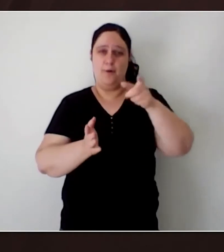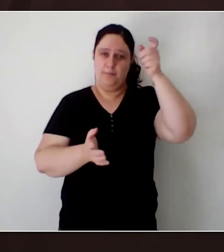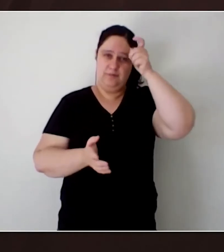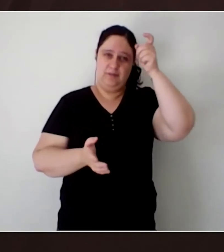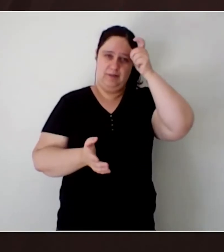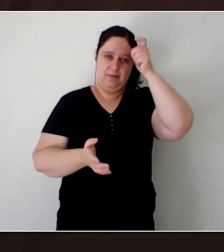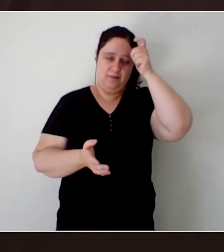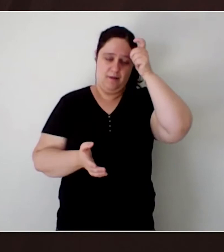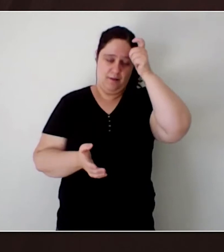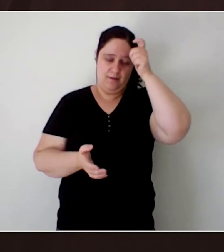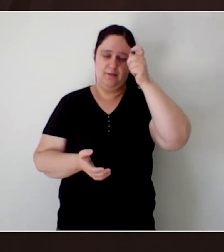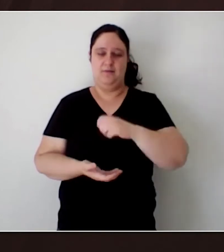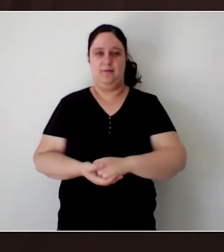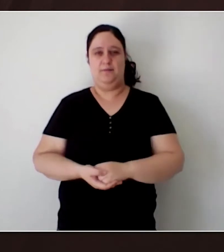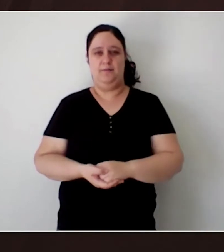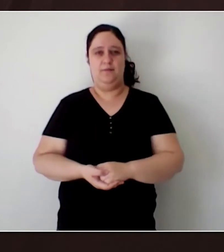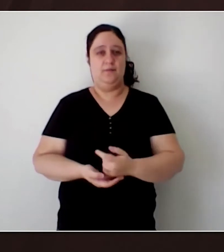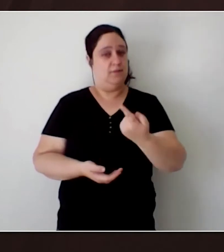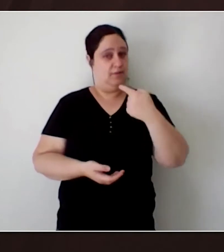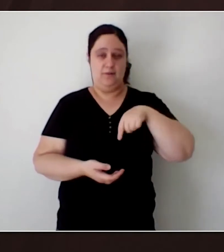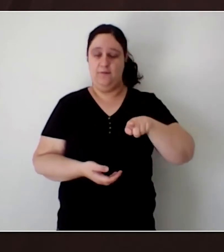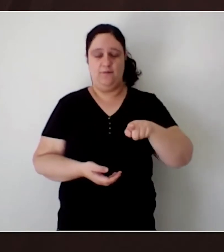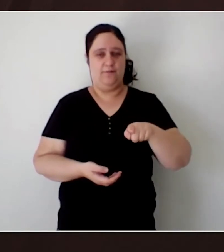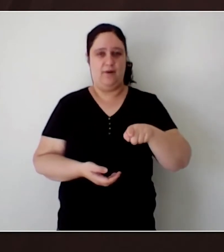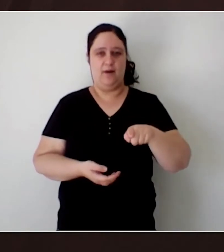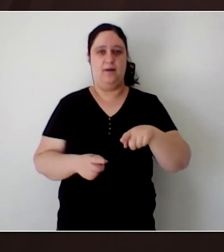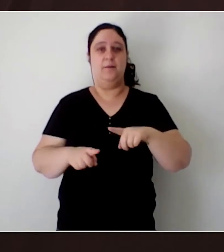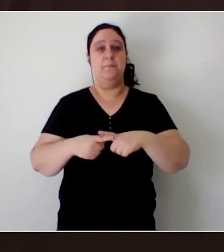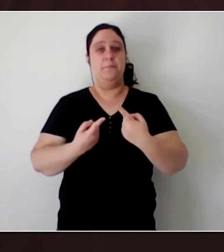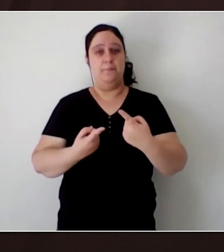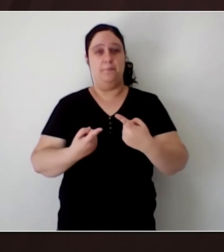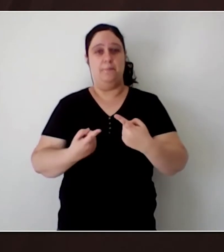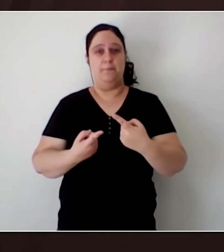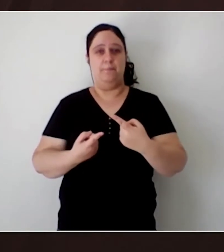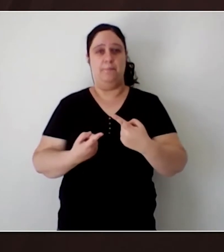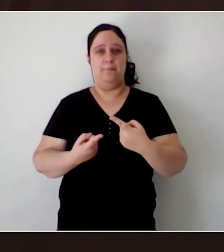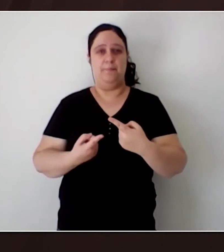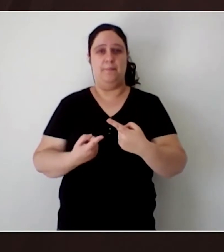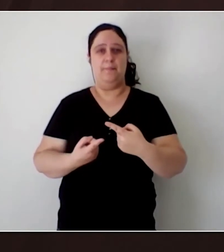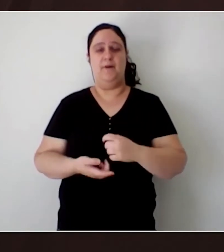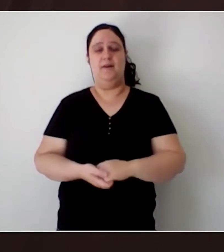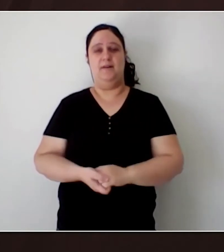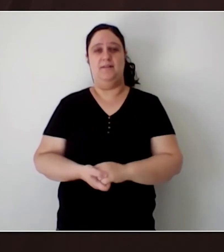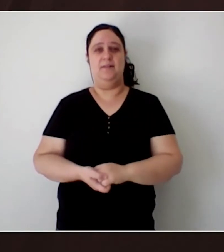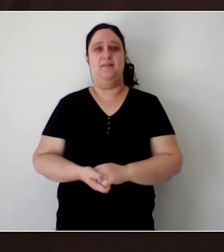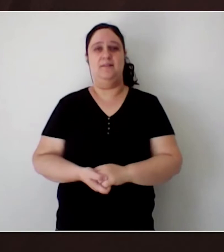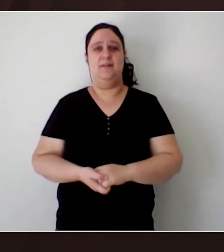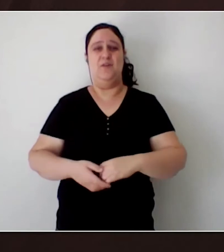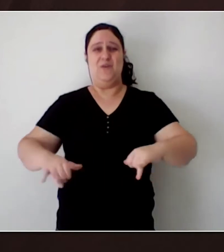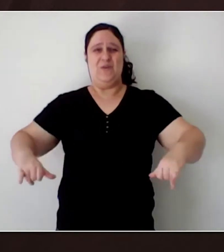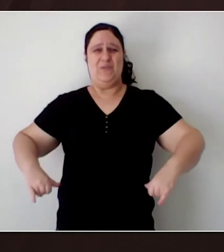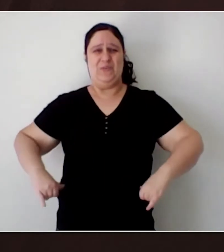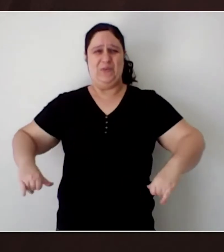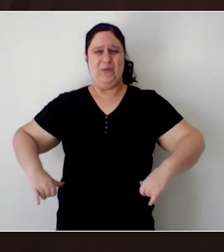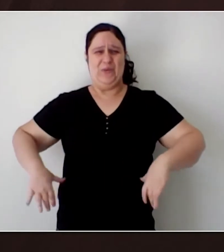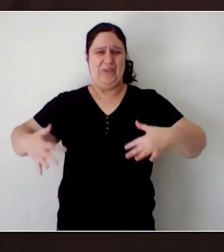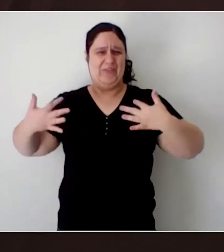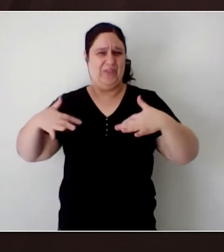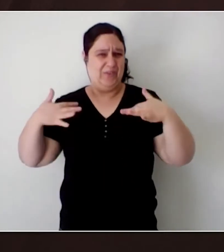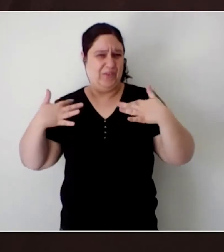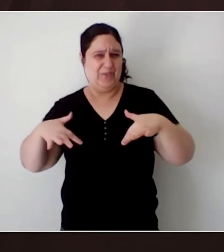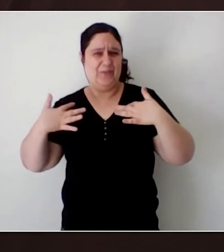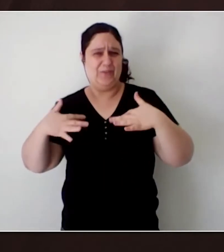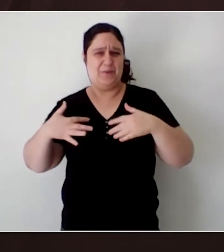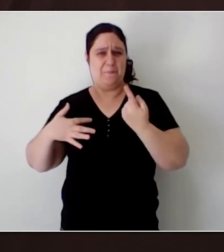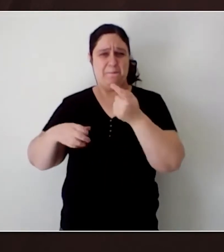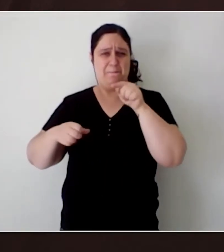para a segunda morte, mas pode sofrer o dano da segunda morte. Pode ser chamuscado pelo